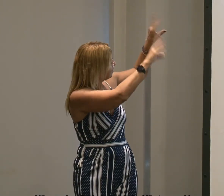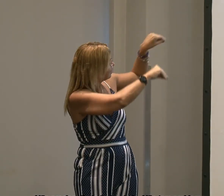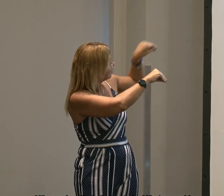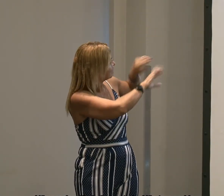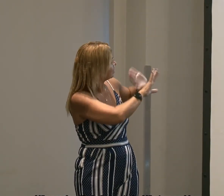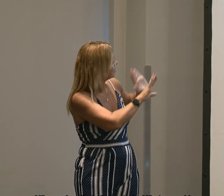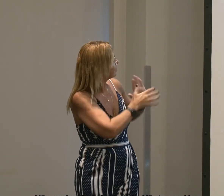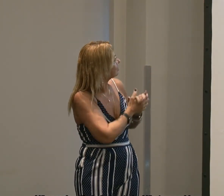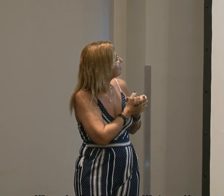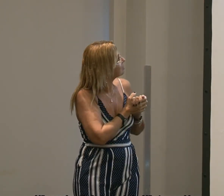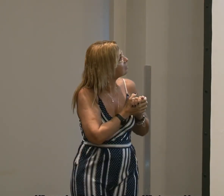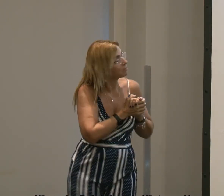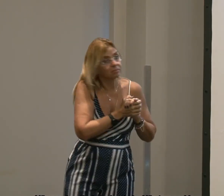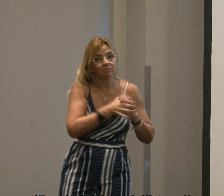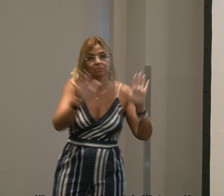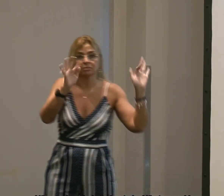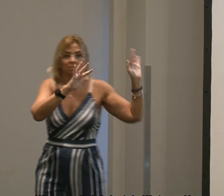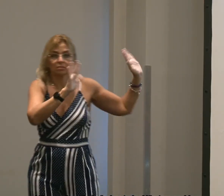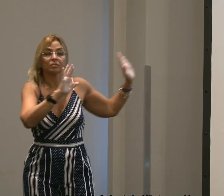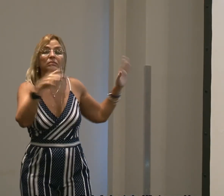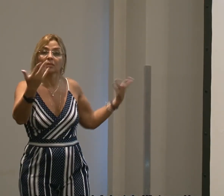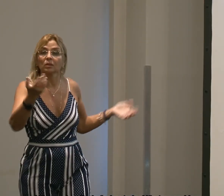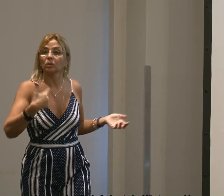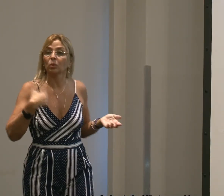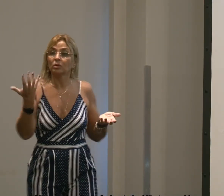Não precisa, pode fechar tudo, não tem problema.